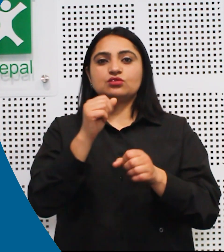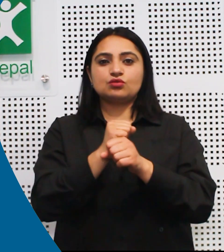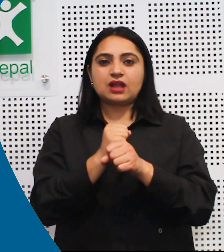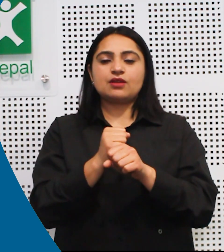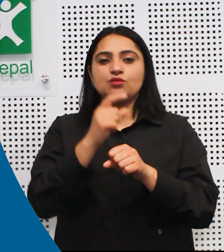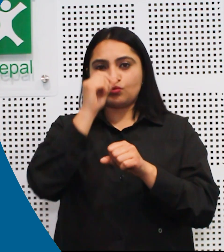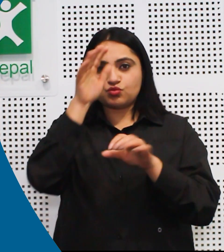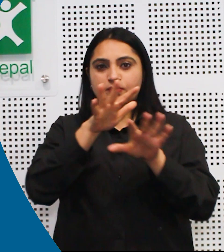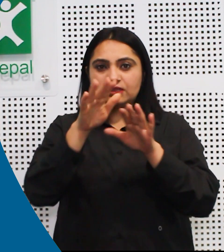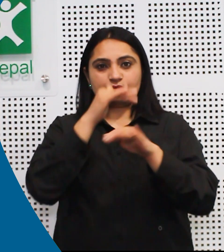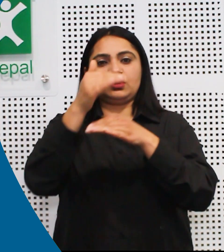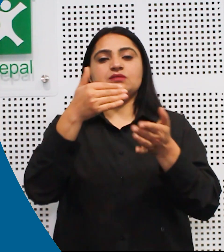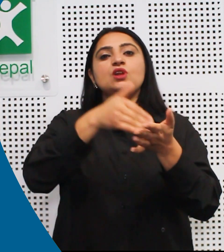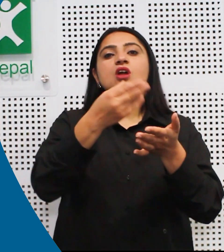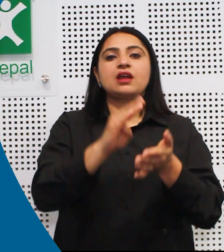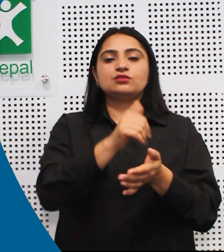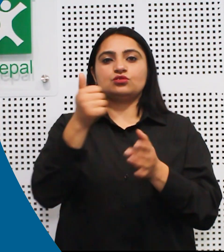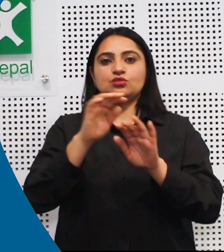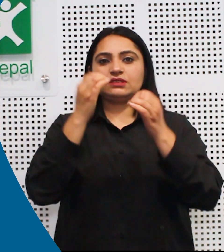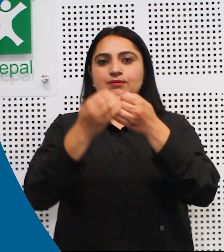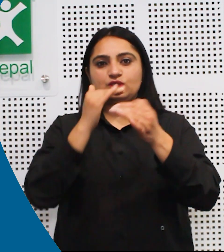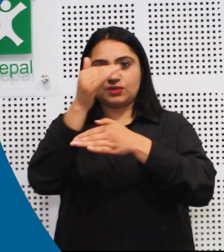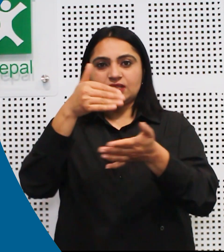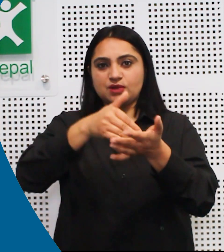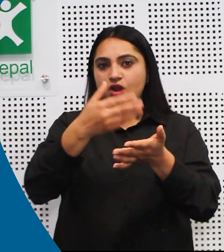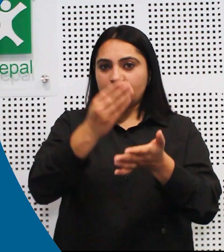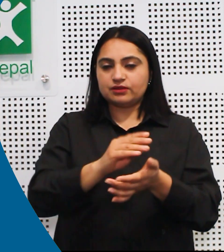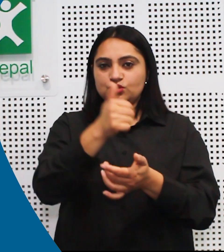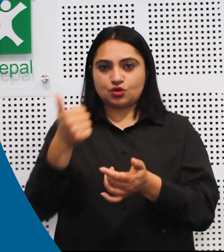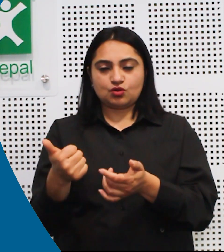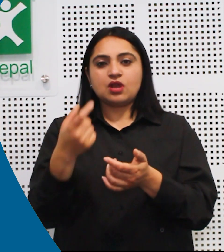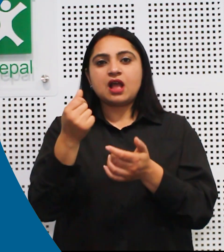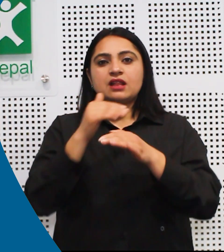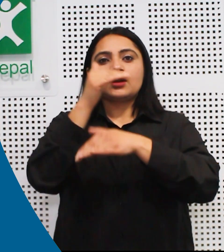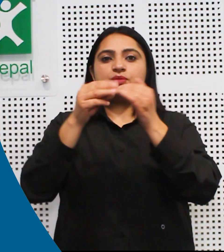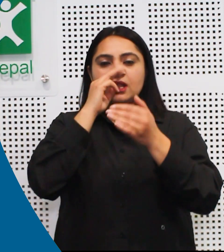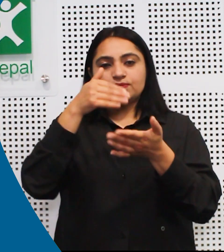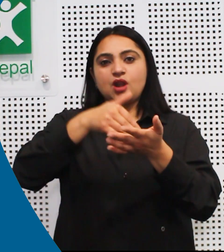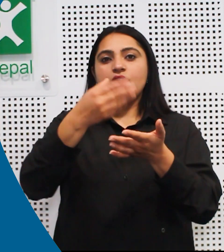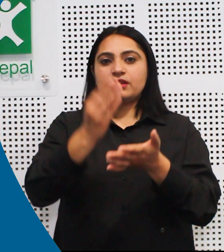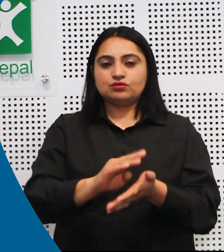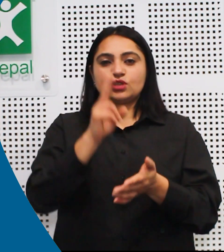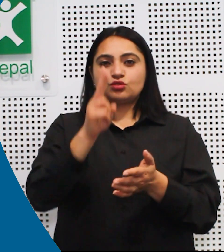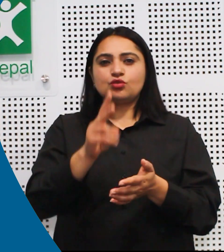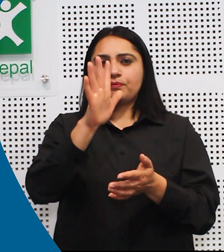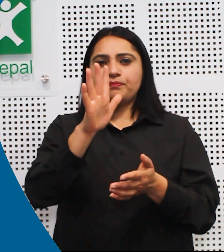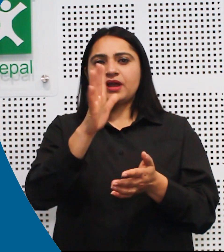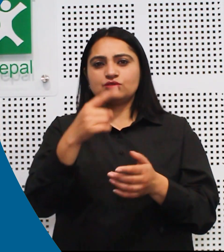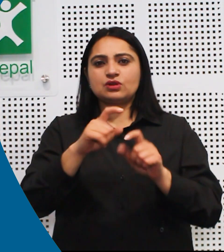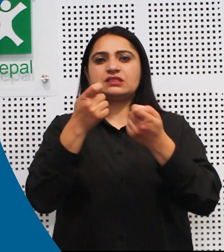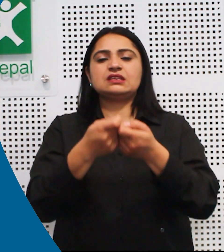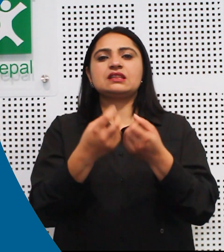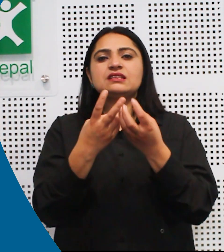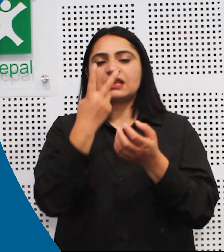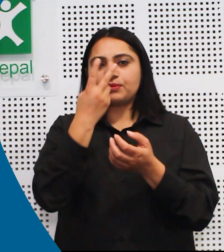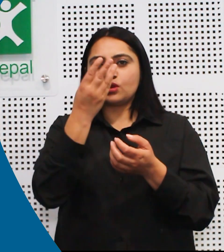पूर्वाधार विकासतर्फ लगानी भएको हुन्छ, अर्को सामाजिक विकासतर्फ लगानी भएको हुन्छ, अर्को आर्थिक विकासतर्फ लगानी भएको हुन्छ। त्यो 5 वटा क्षेत्रको हिसाबले हेर्नु